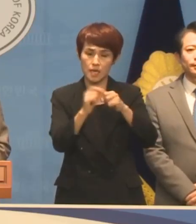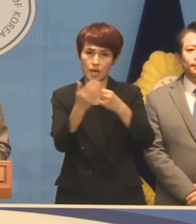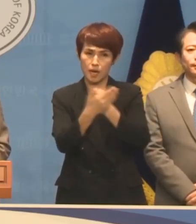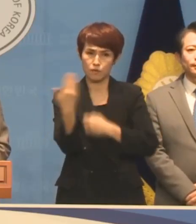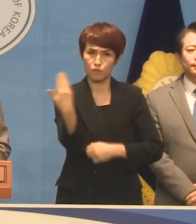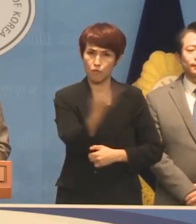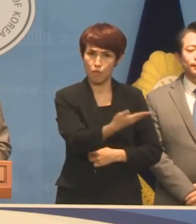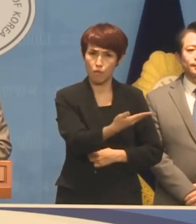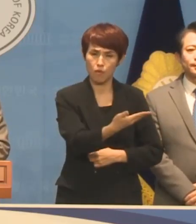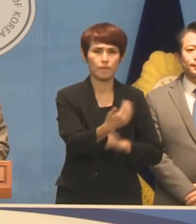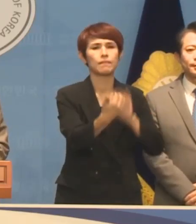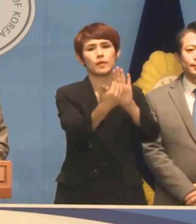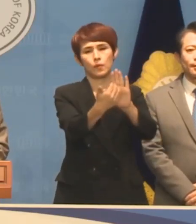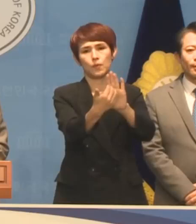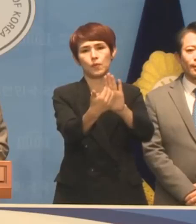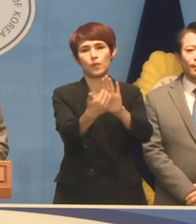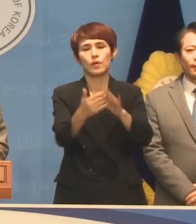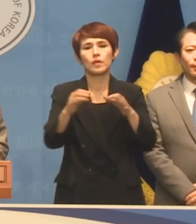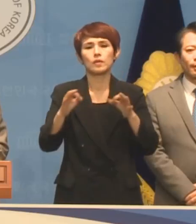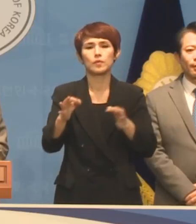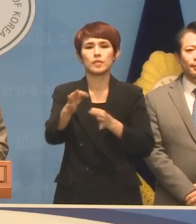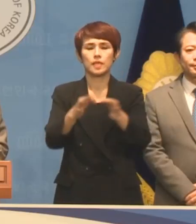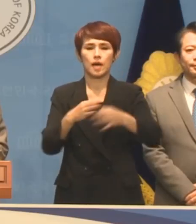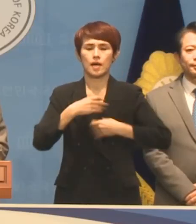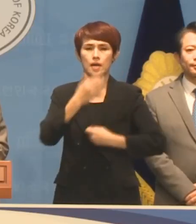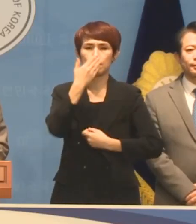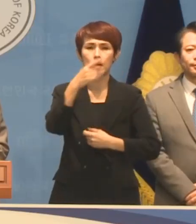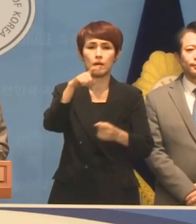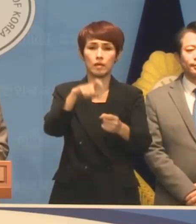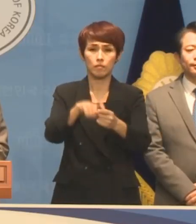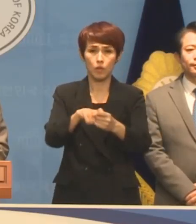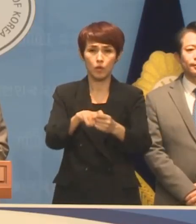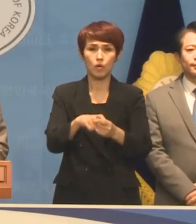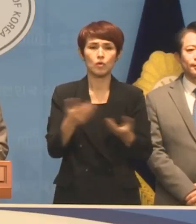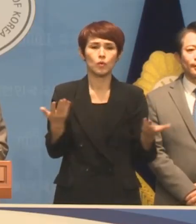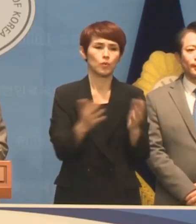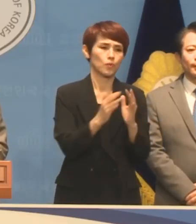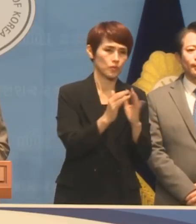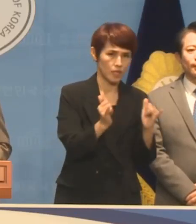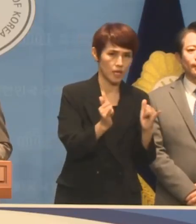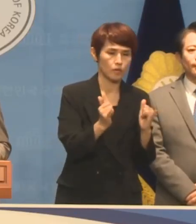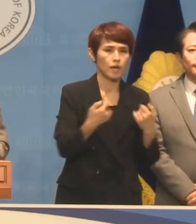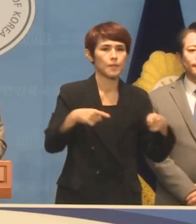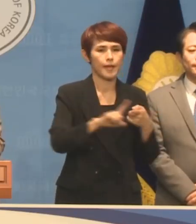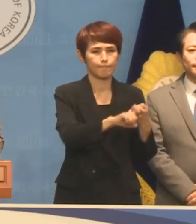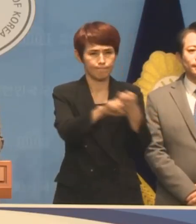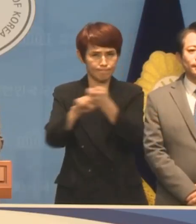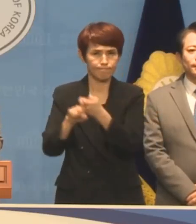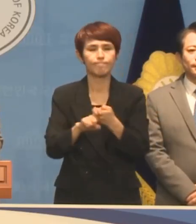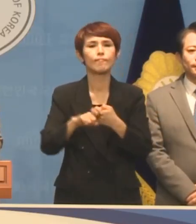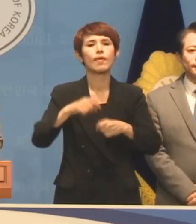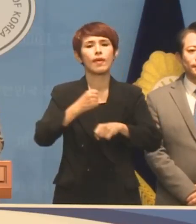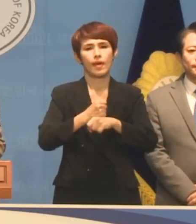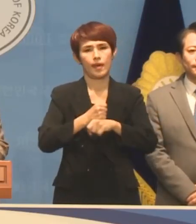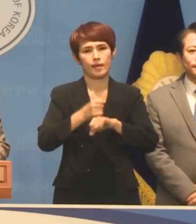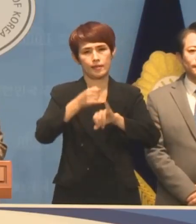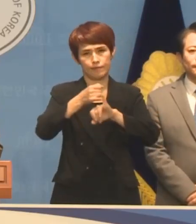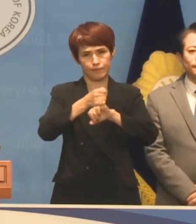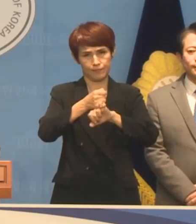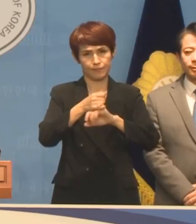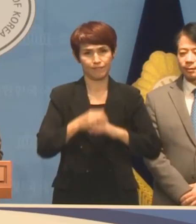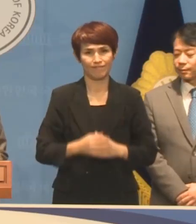막고 건전한 금융시장 질서를 확립할 수 있도록 노동자들과 연대하고 함께 나가겠습니다.